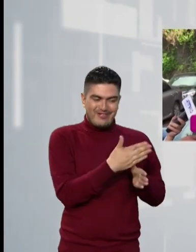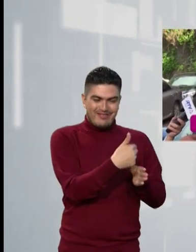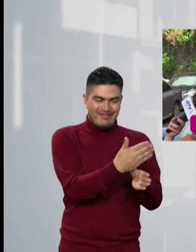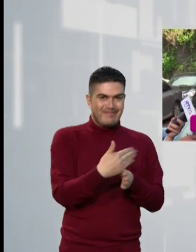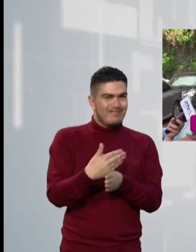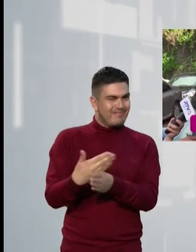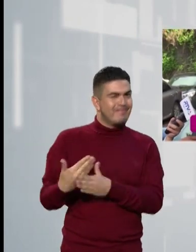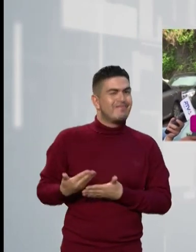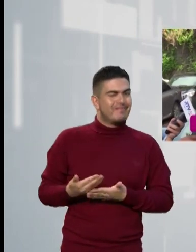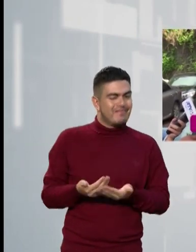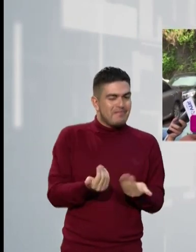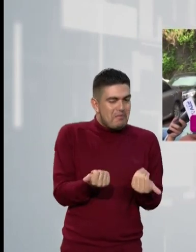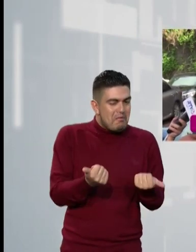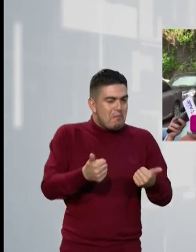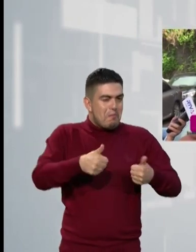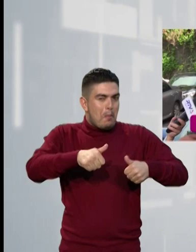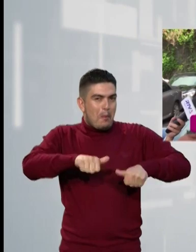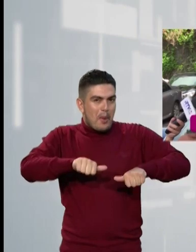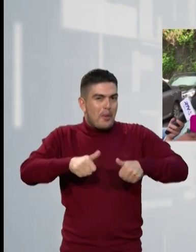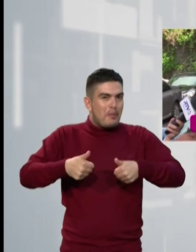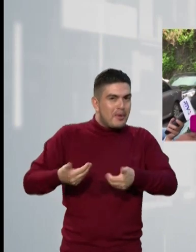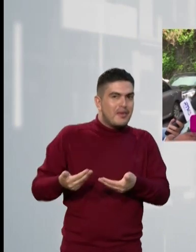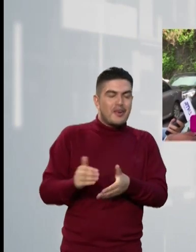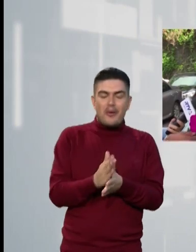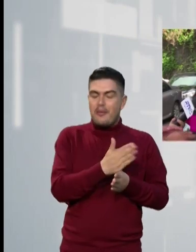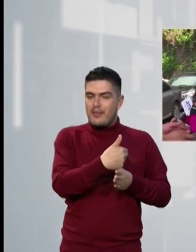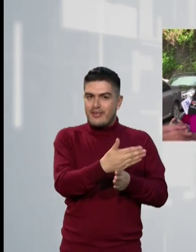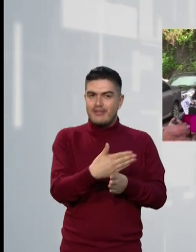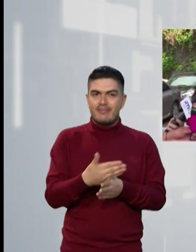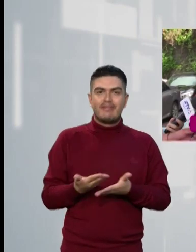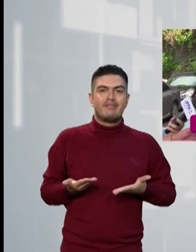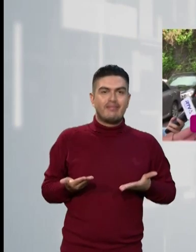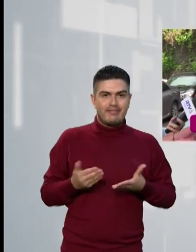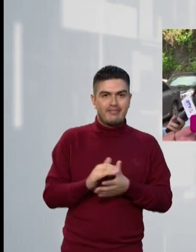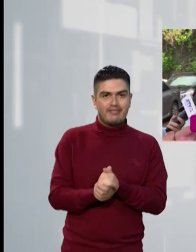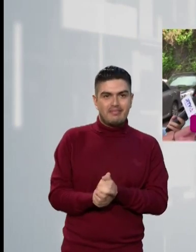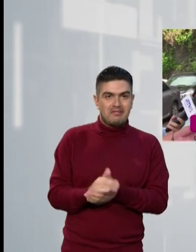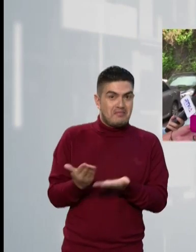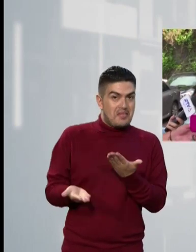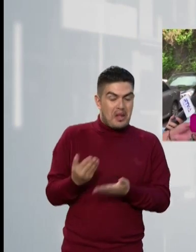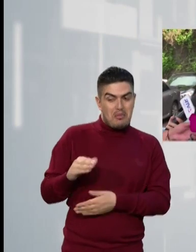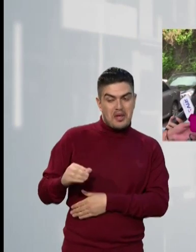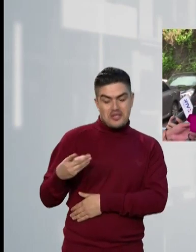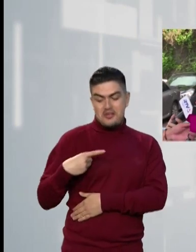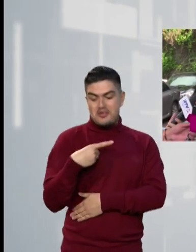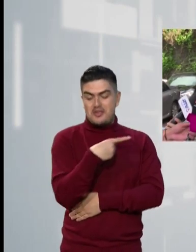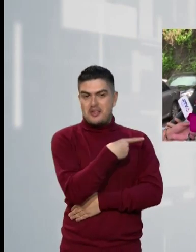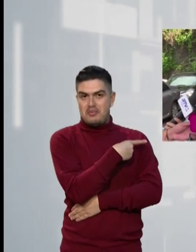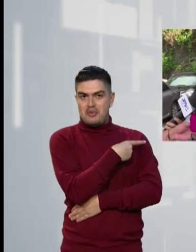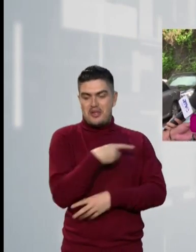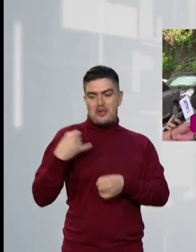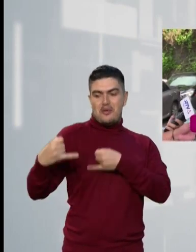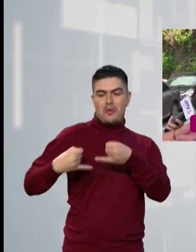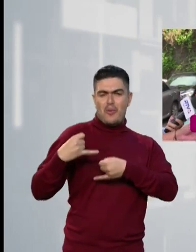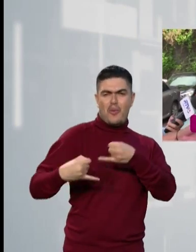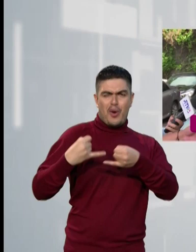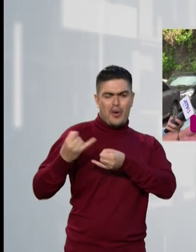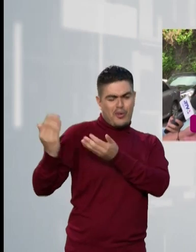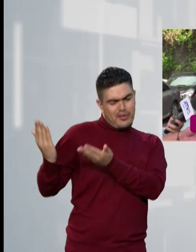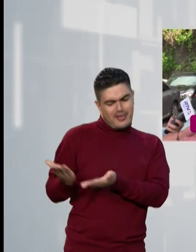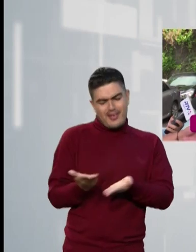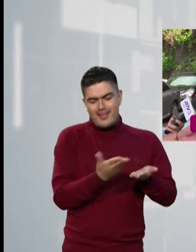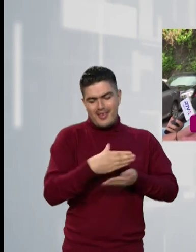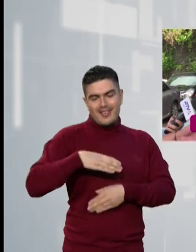poner de acuerdo quién va a llevar la comida eh Pues otros que lleven dados que lleven no te enojes y que lleven también